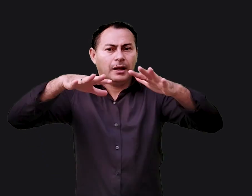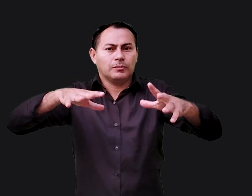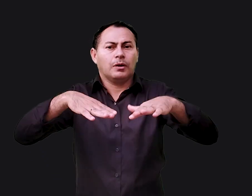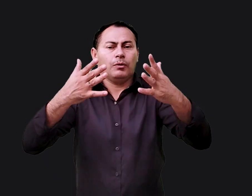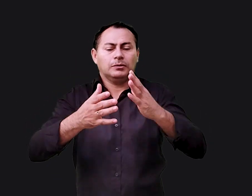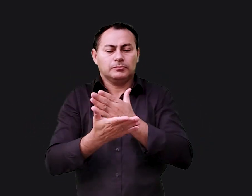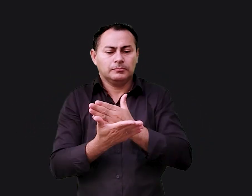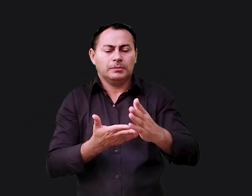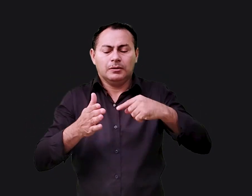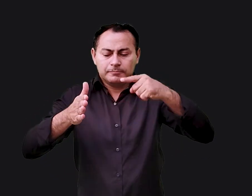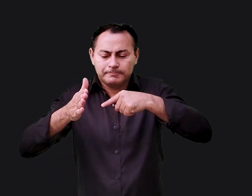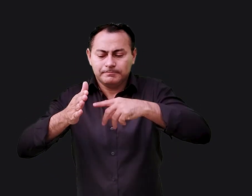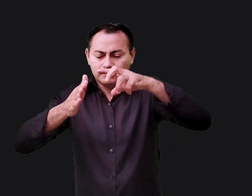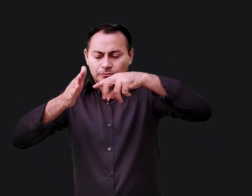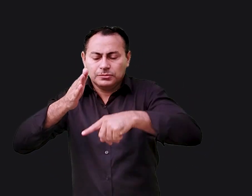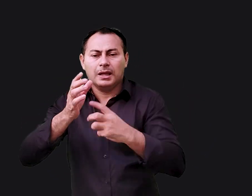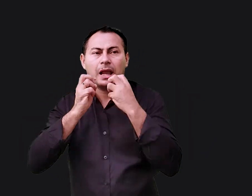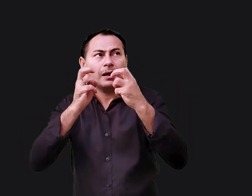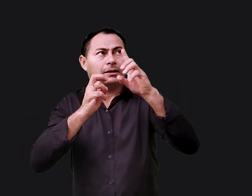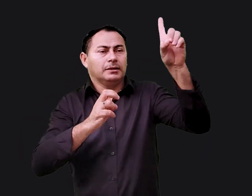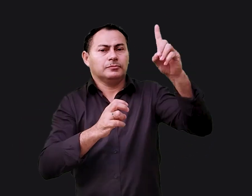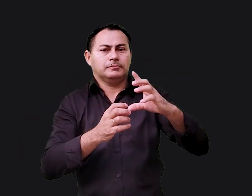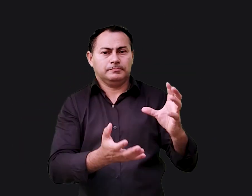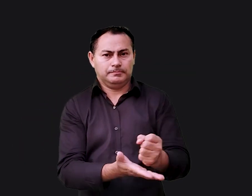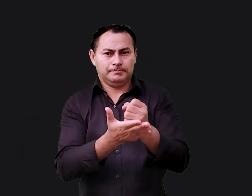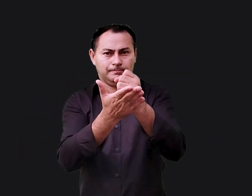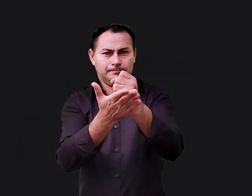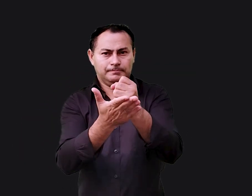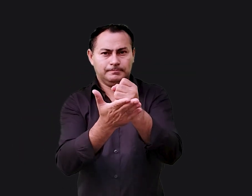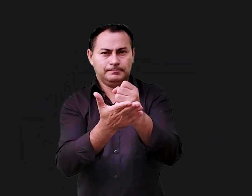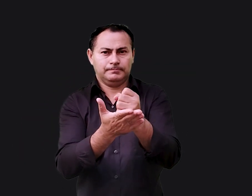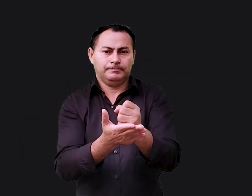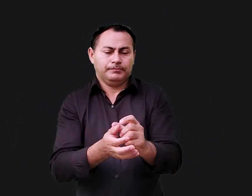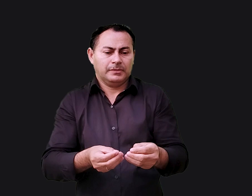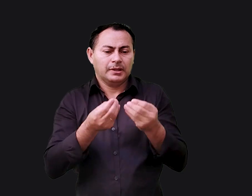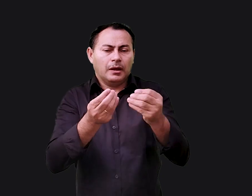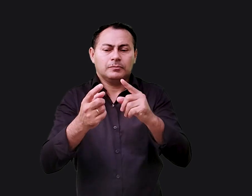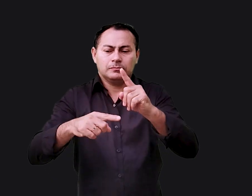sobre as águas e quando começa a afundar clama Deus que o resgate